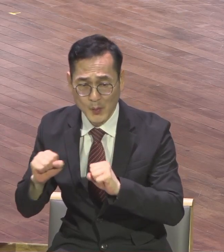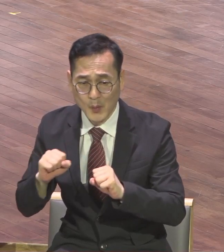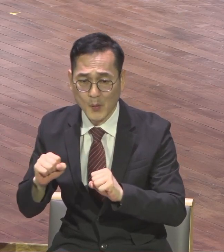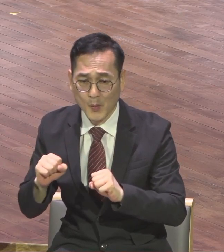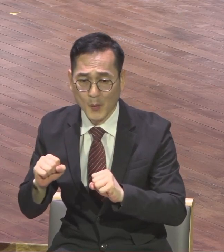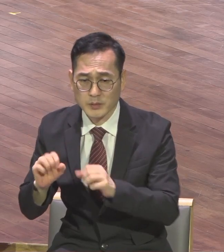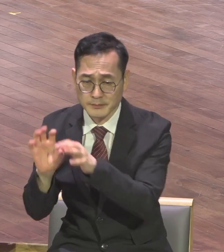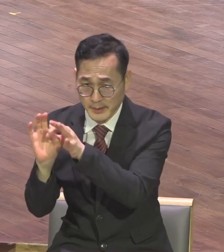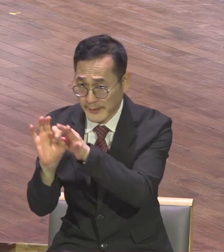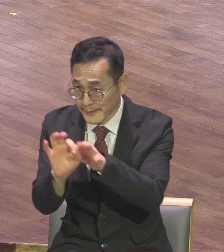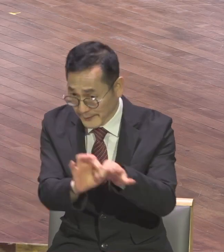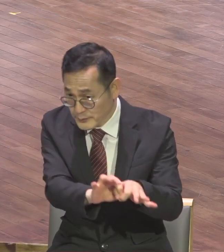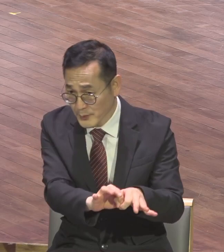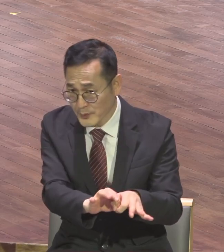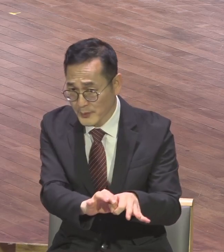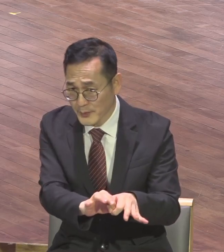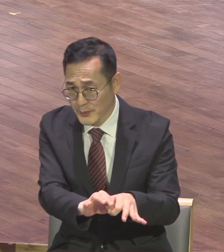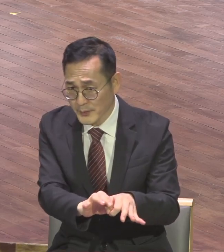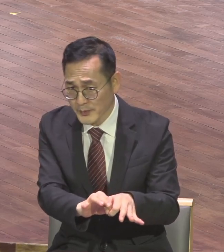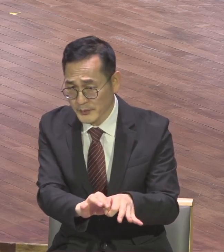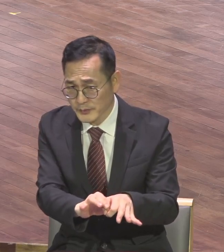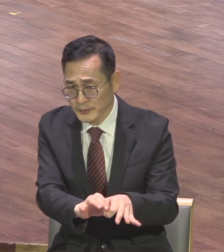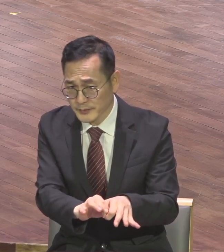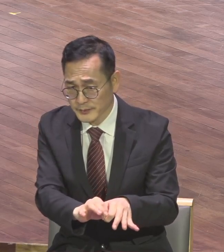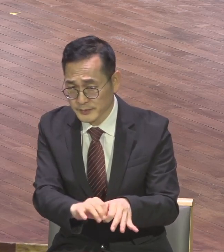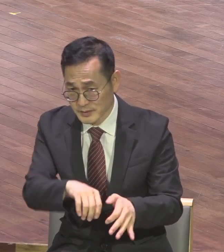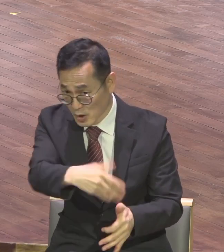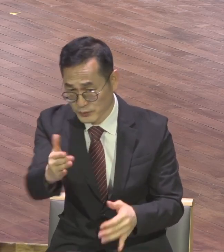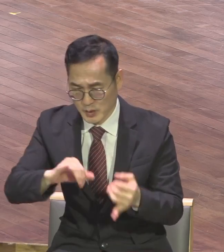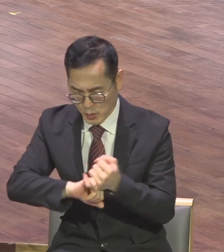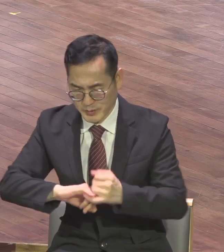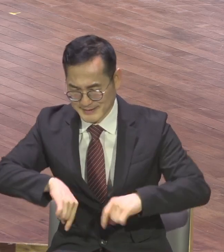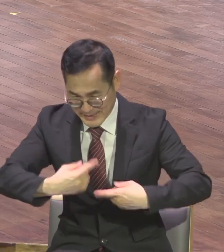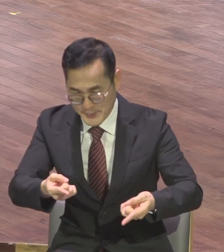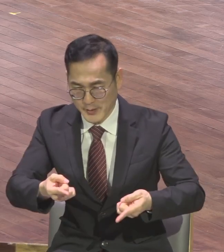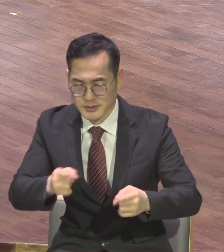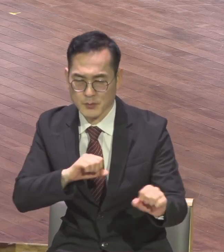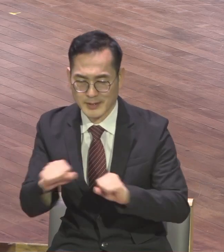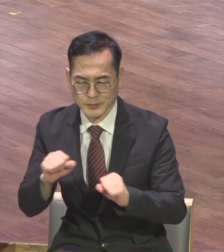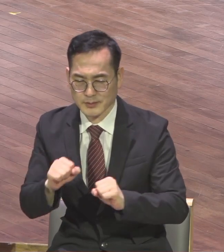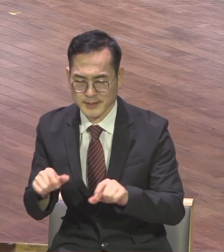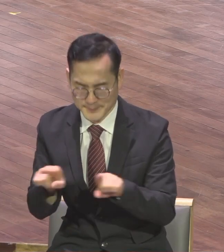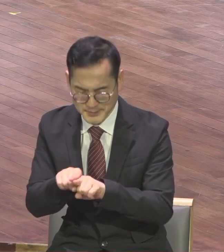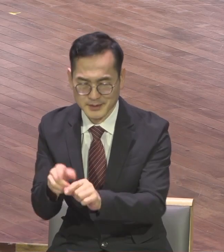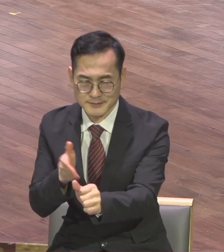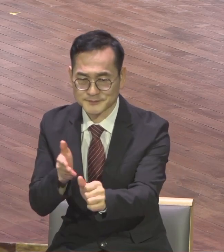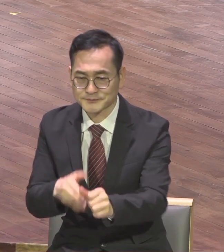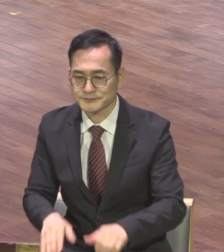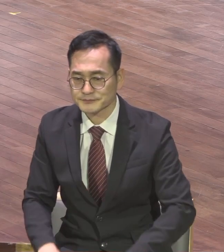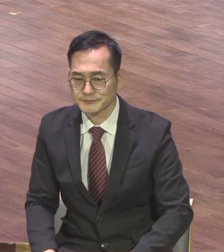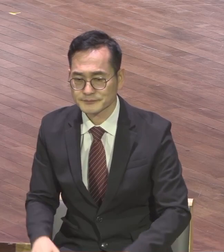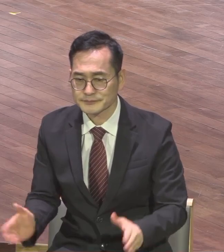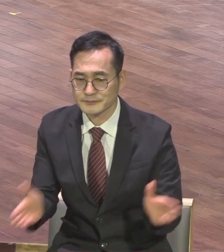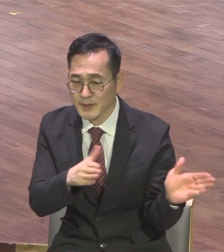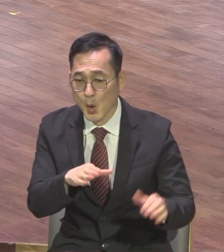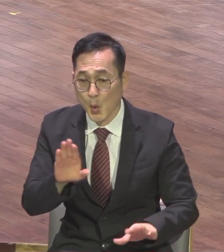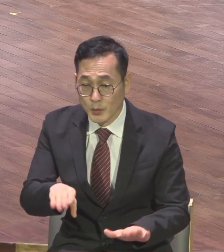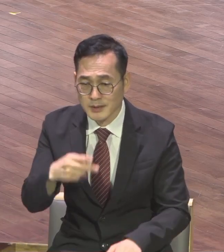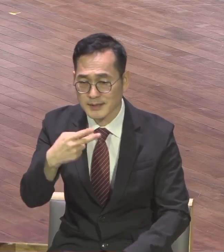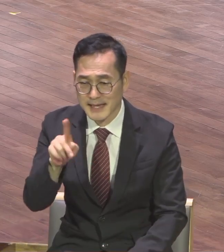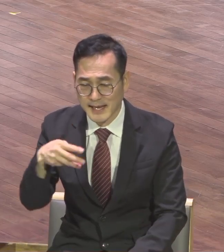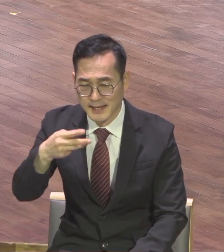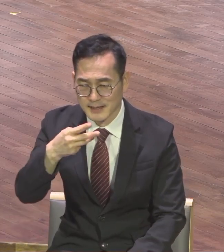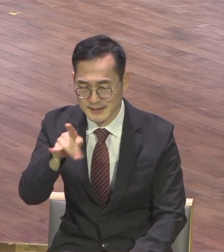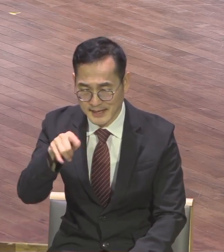언약적 도전을 계속해 나가시길 바랍니다. 오늘 본문 말씀은요, 데살로니가 복음화를 향한